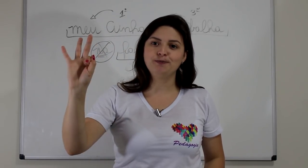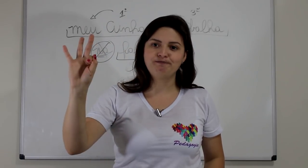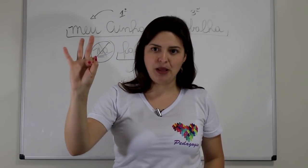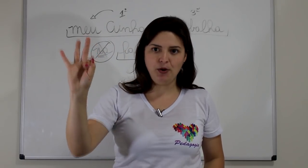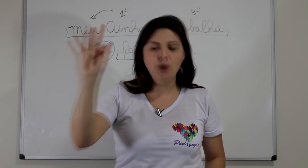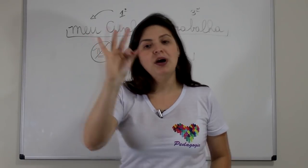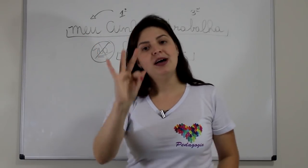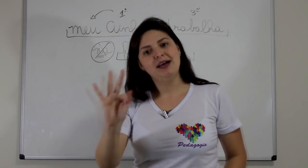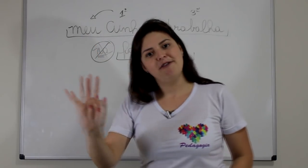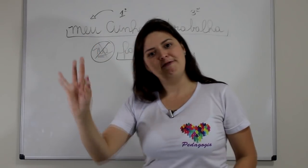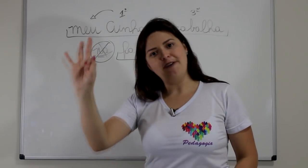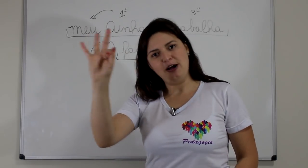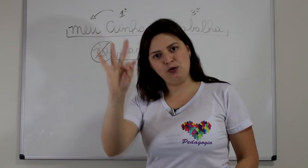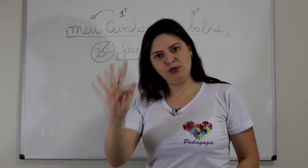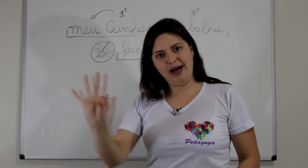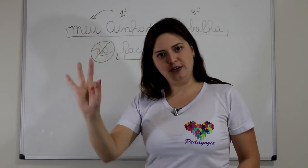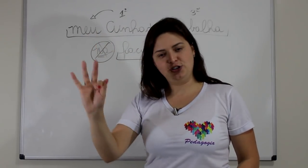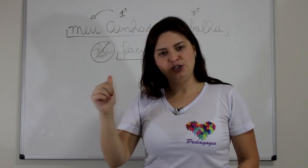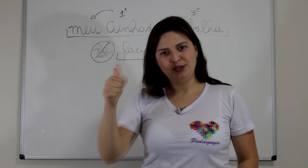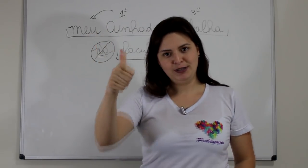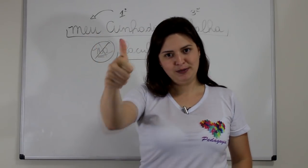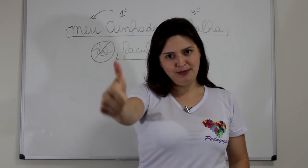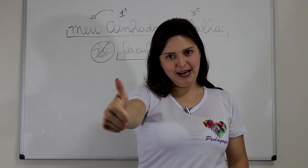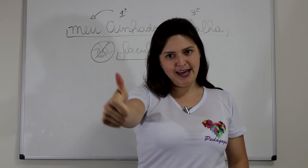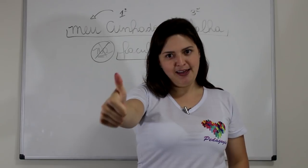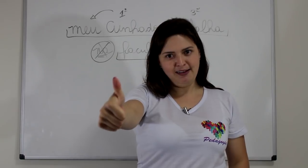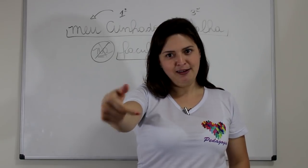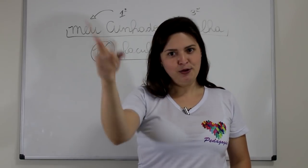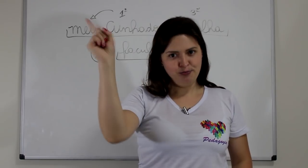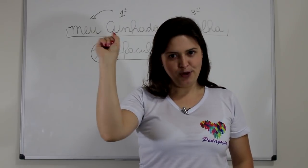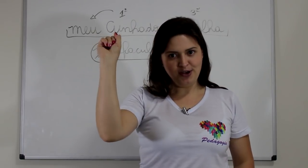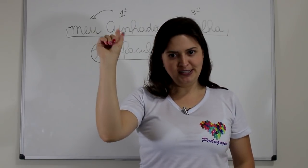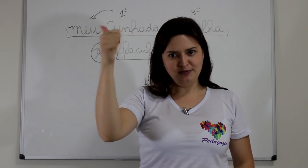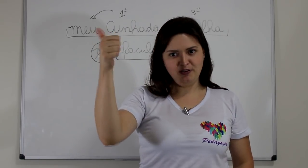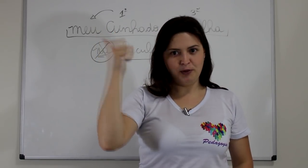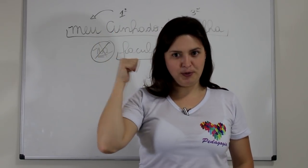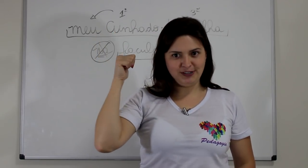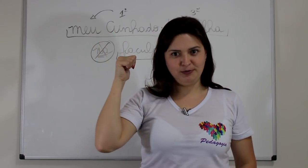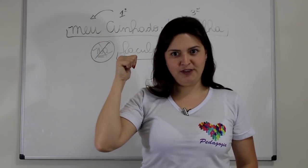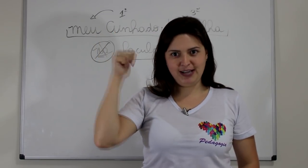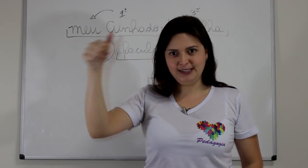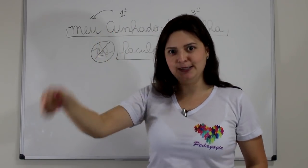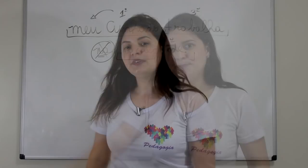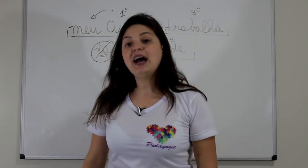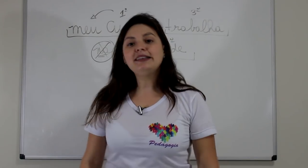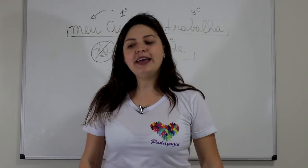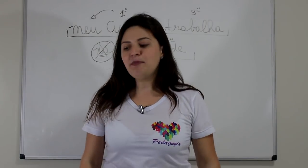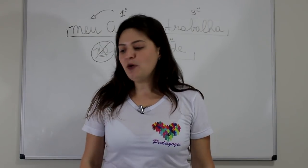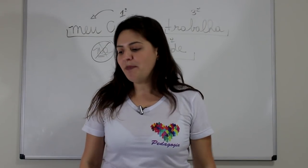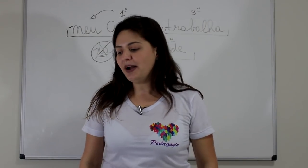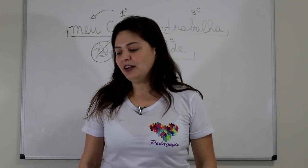tá bom? Faculdade. Beleza? Próxima, vamos para a próxima frase? Cadê meu